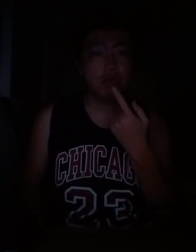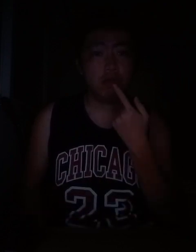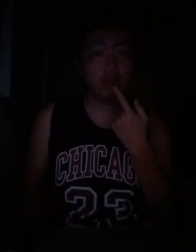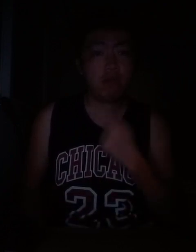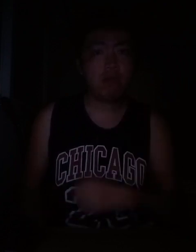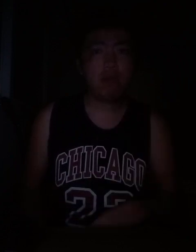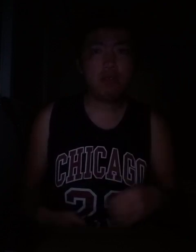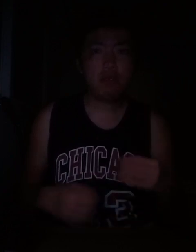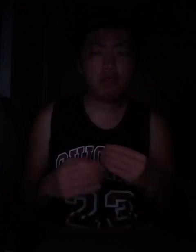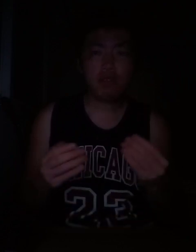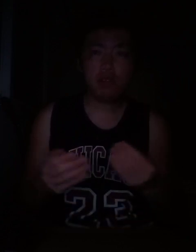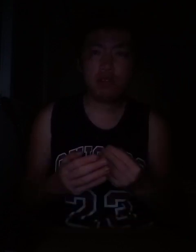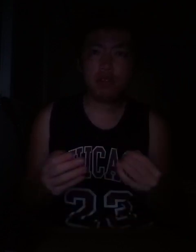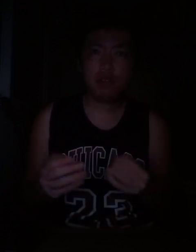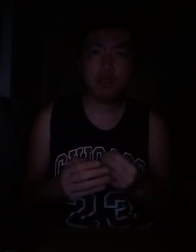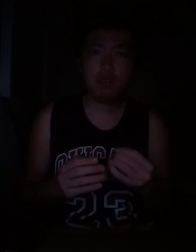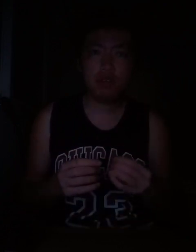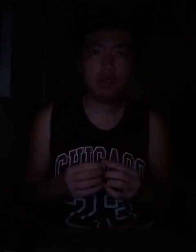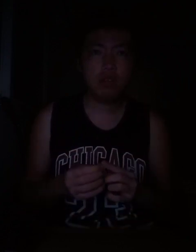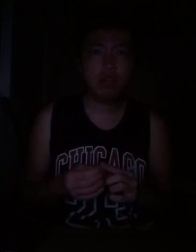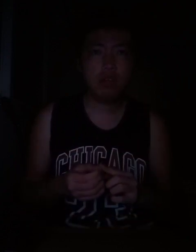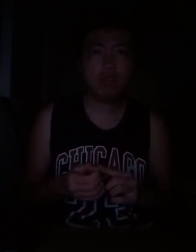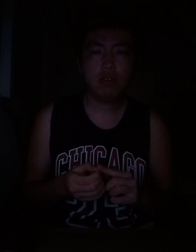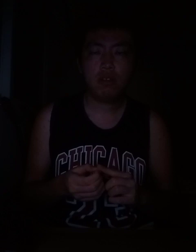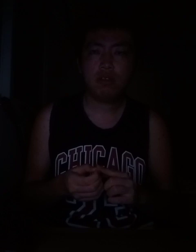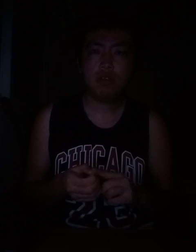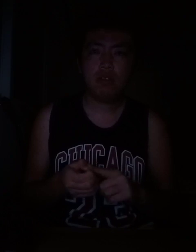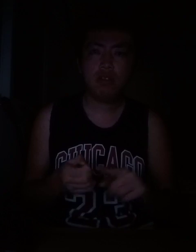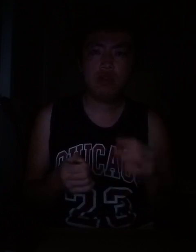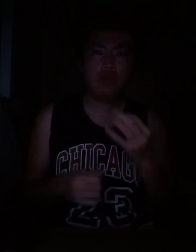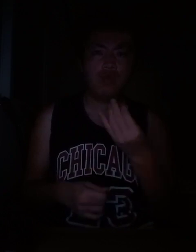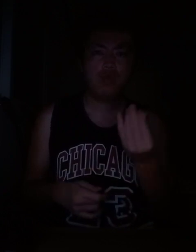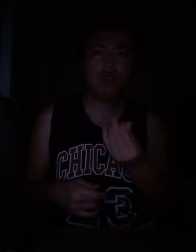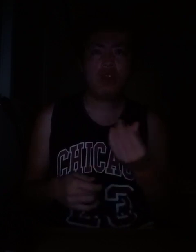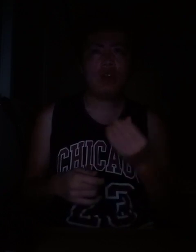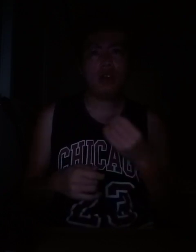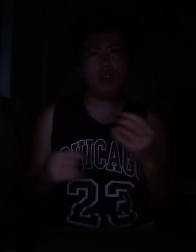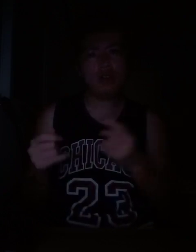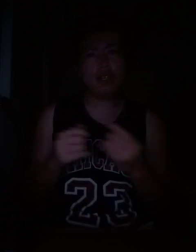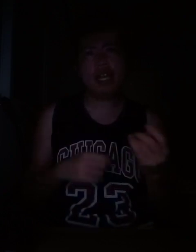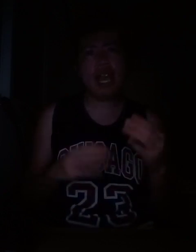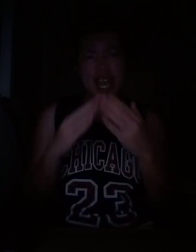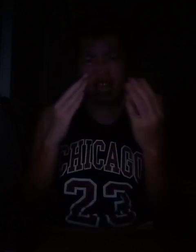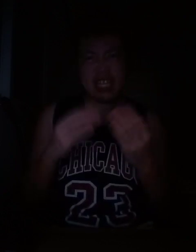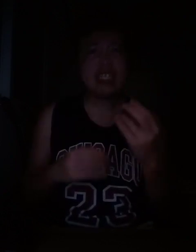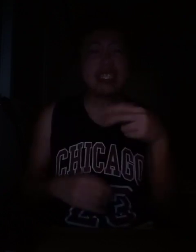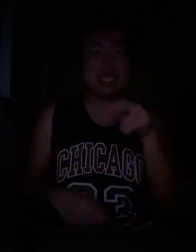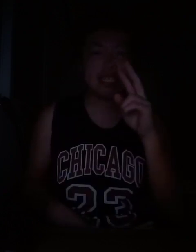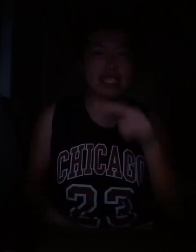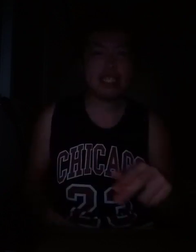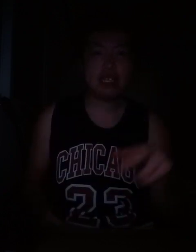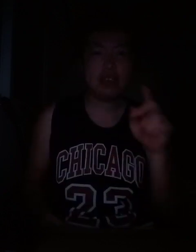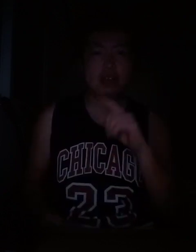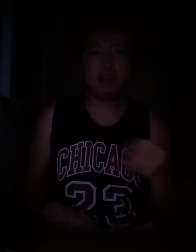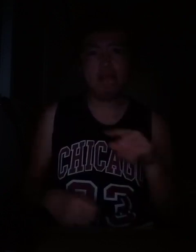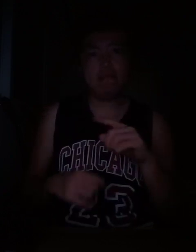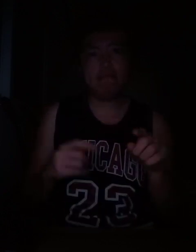판례를 보면 이해하기 쉬운데요. 이 박사방을 운영한 조주빈과 사례를 모의한 A씨는 범행 대상의 주소 등